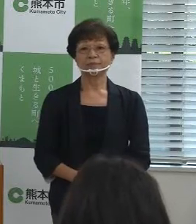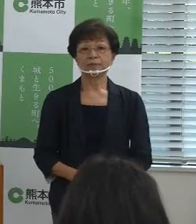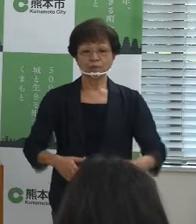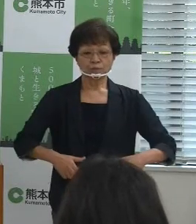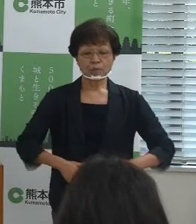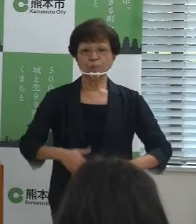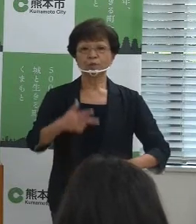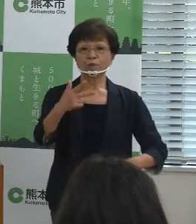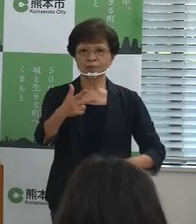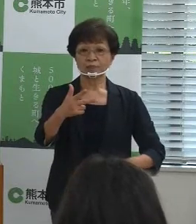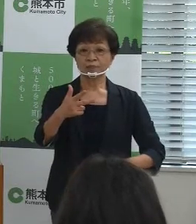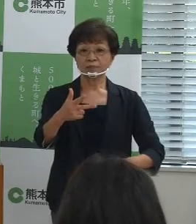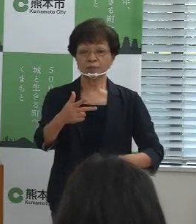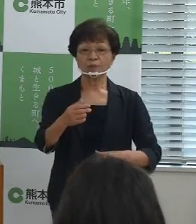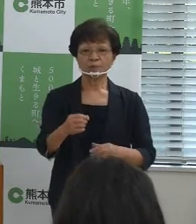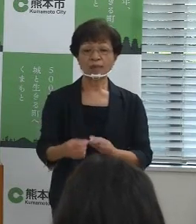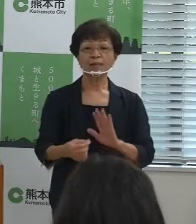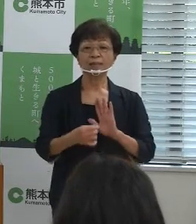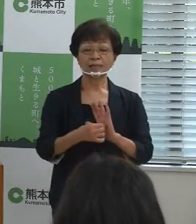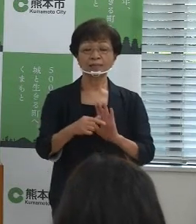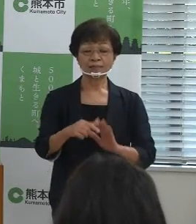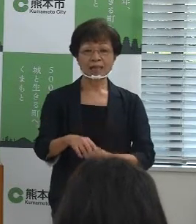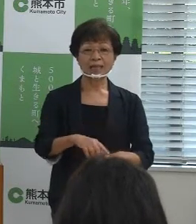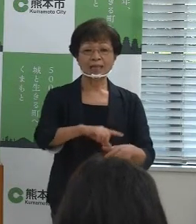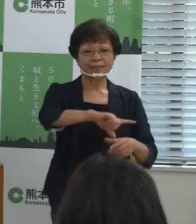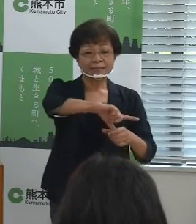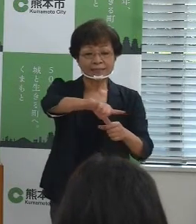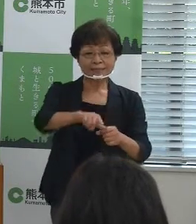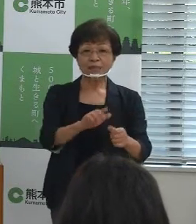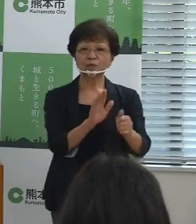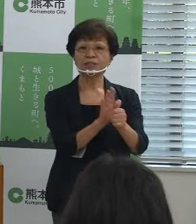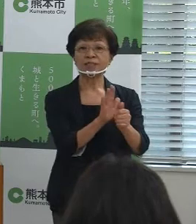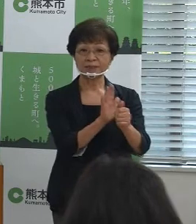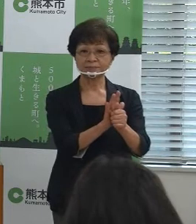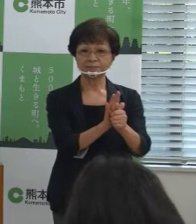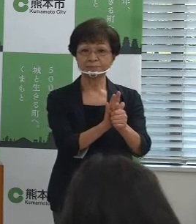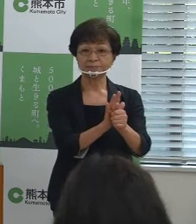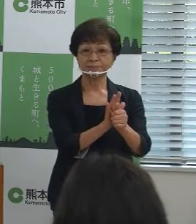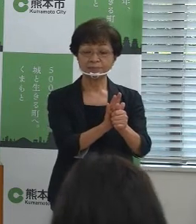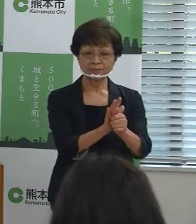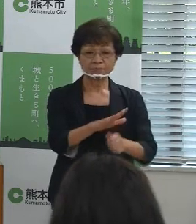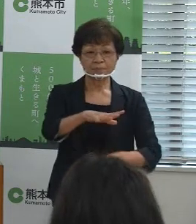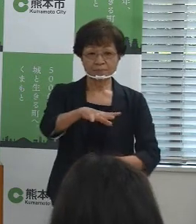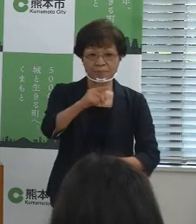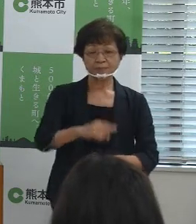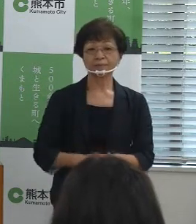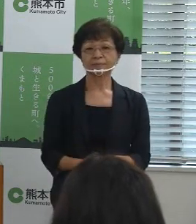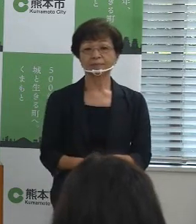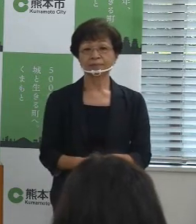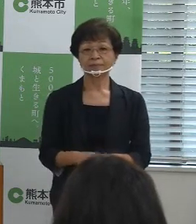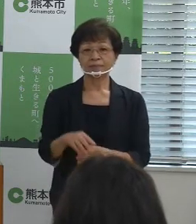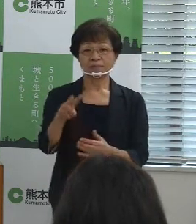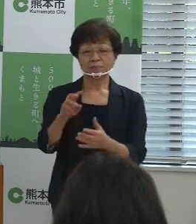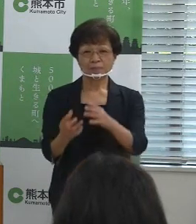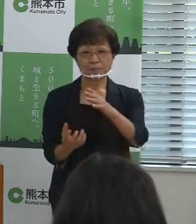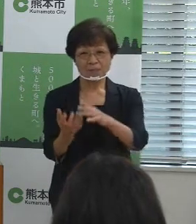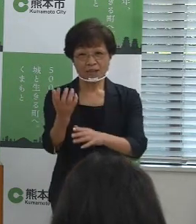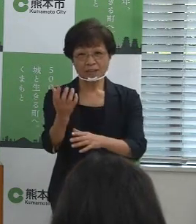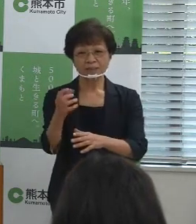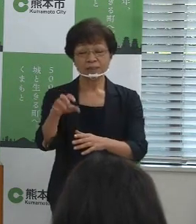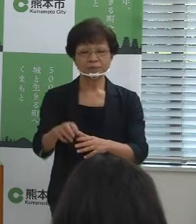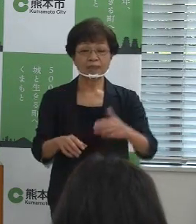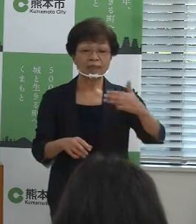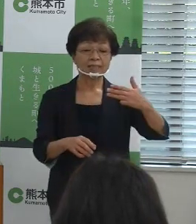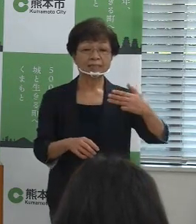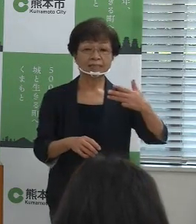本市の被災した自治体への支援といたしましては、まず発災をいたしました